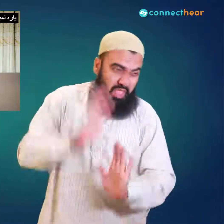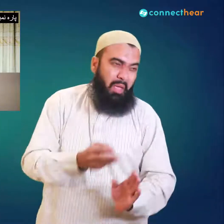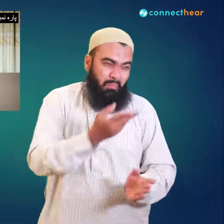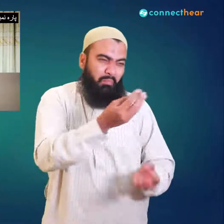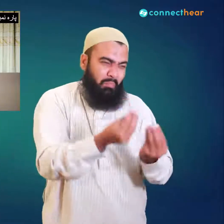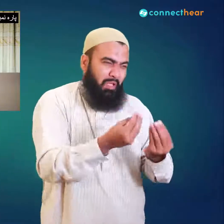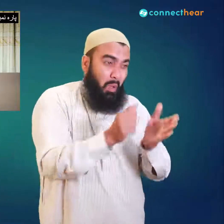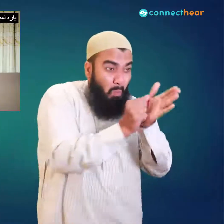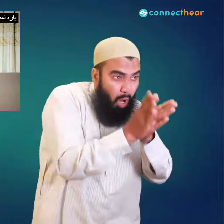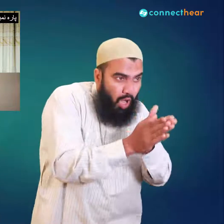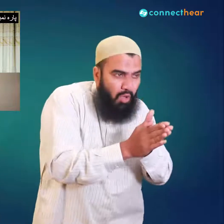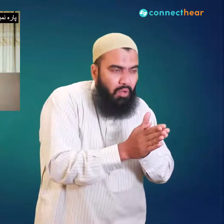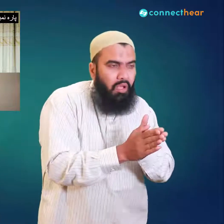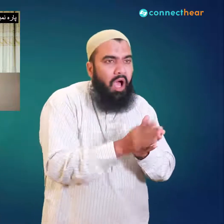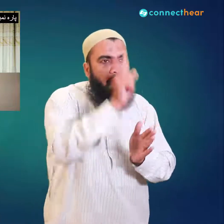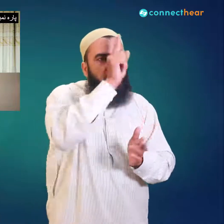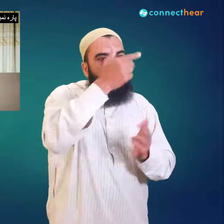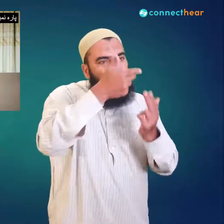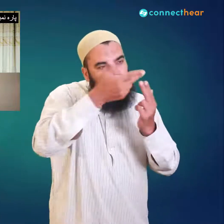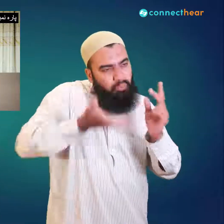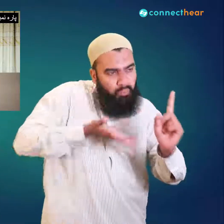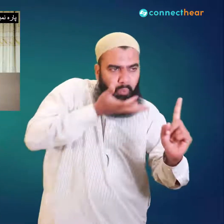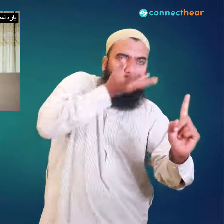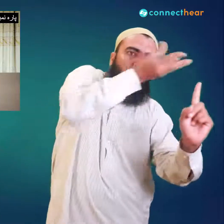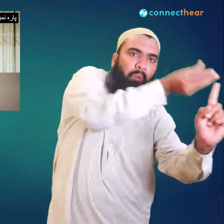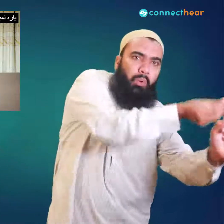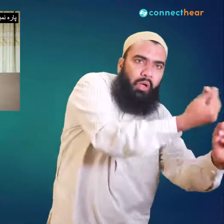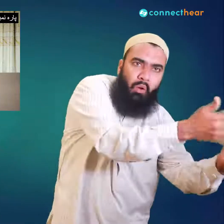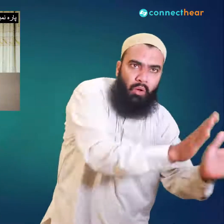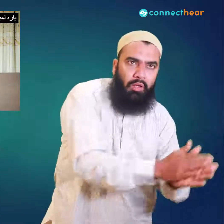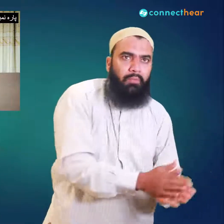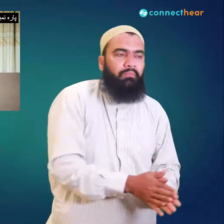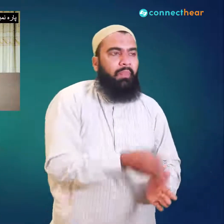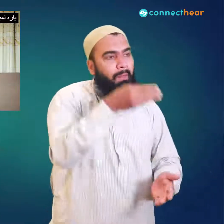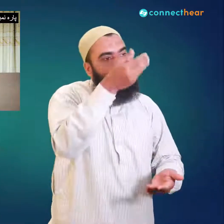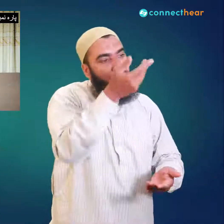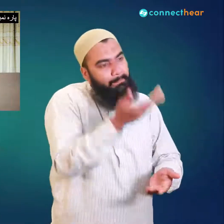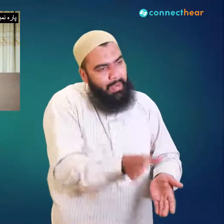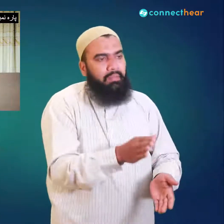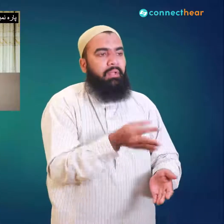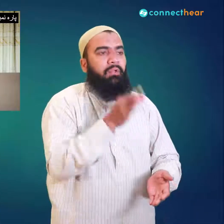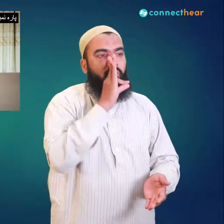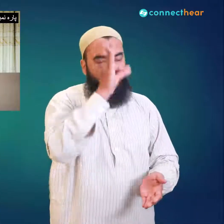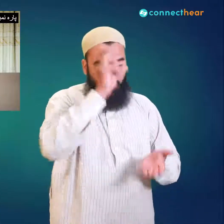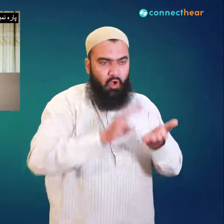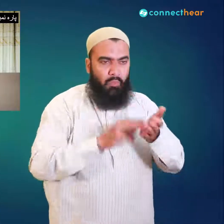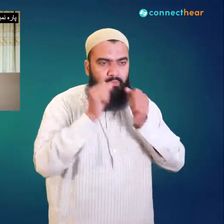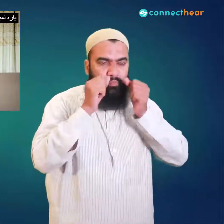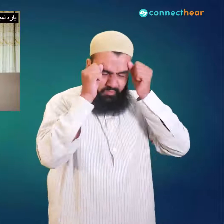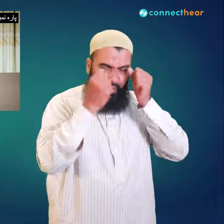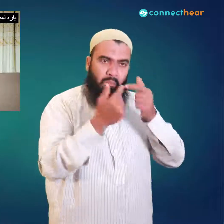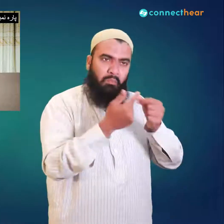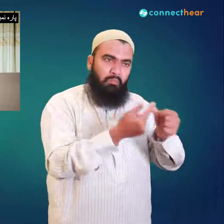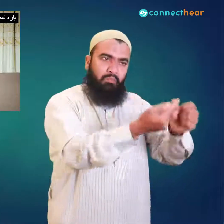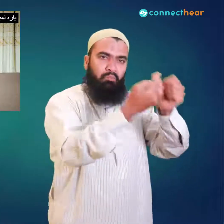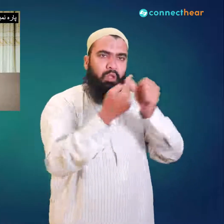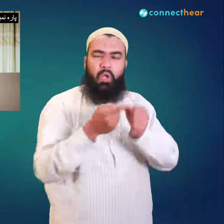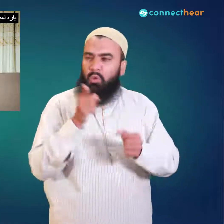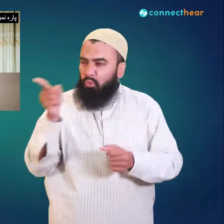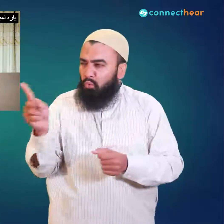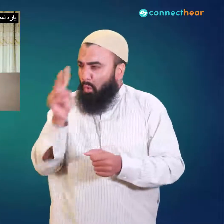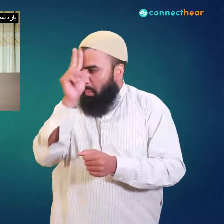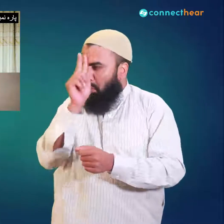نے انہیں کہا کہ تمہارے عذر جھوٹے ہیں، لیکن اگر اب بھی تم توبہ کر